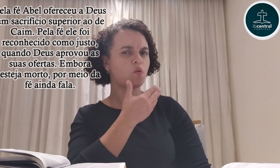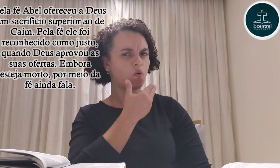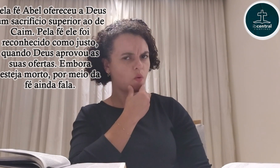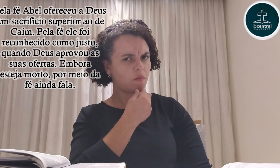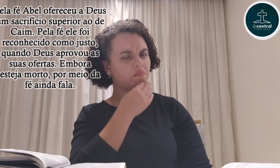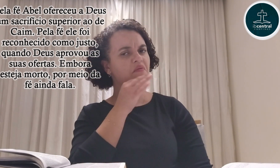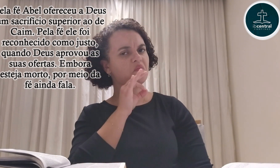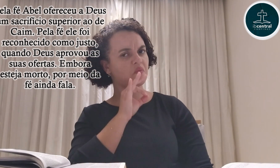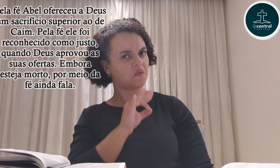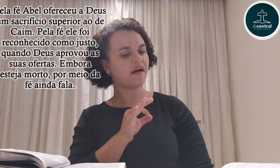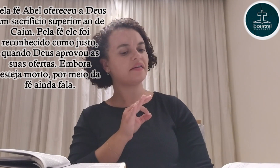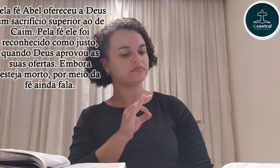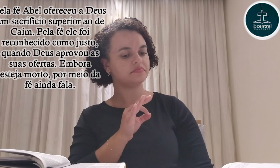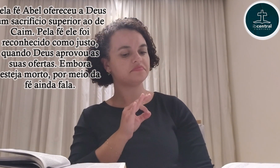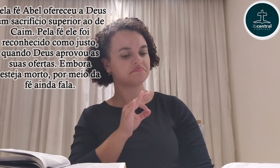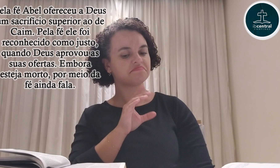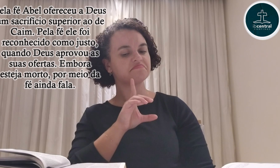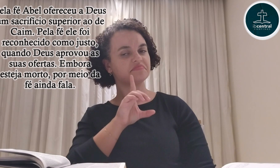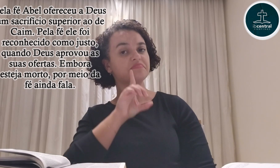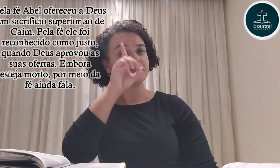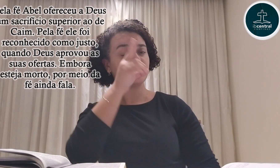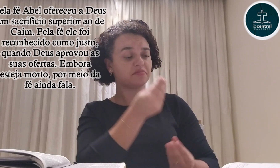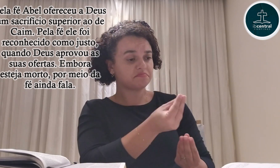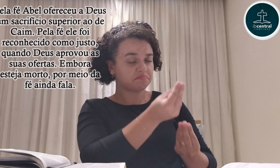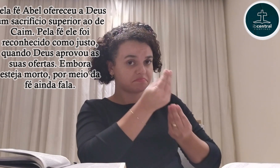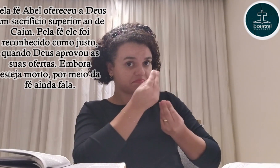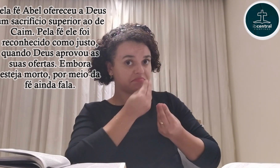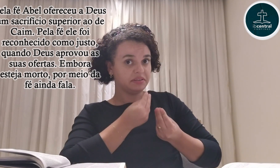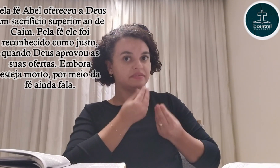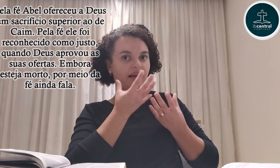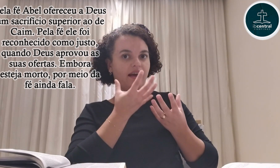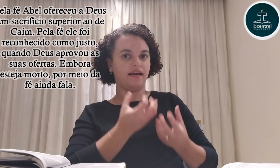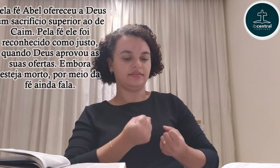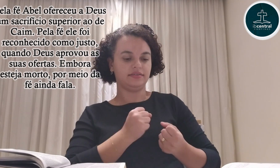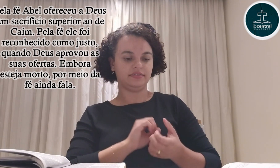quando Deus aprovou as suas ofertas.